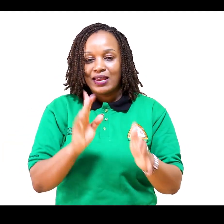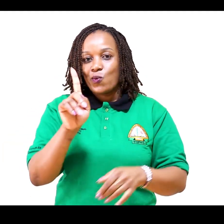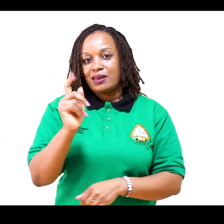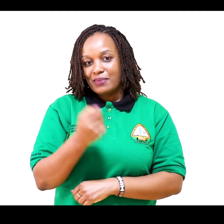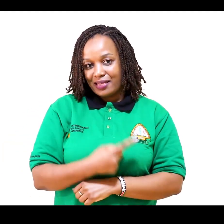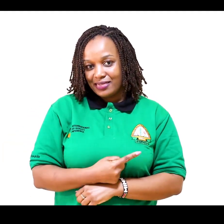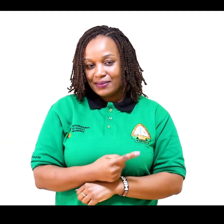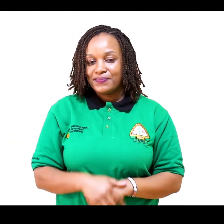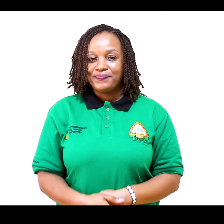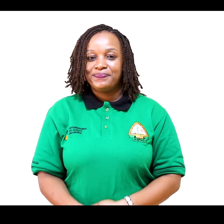mwezi mmoja.